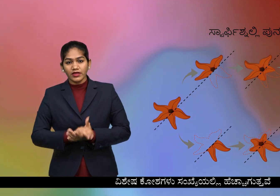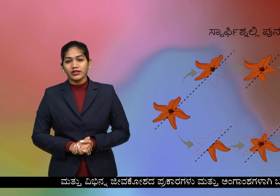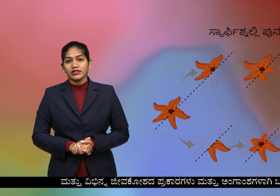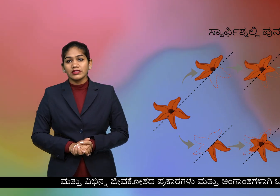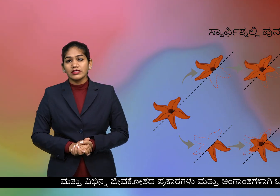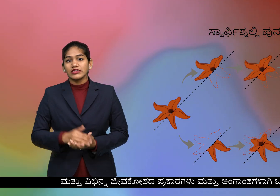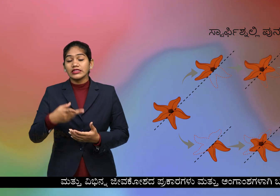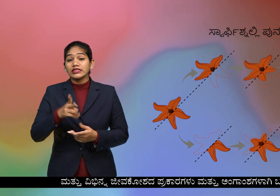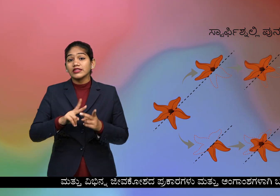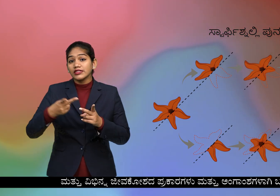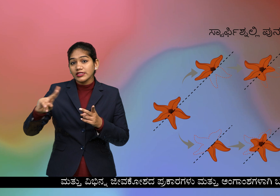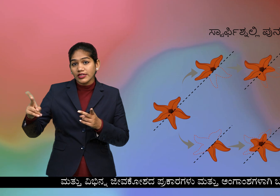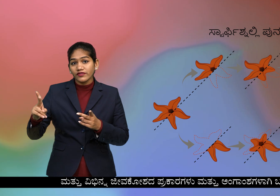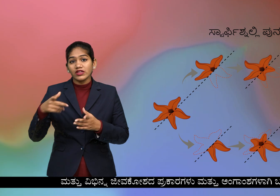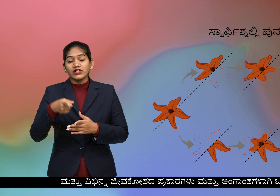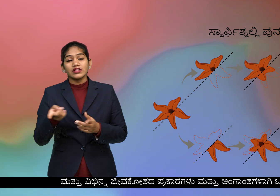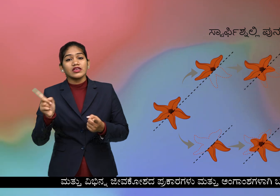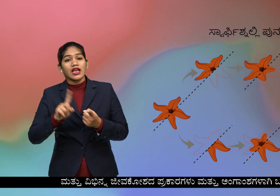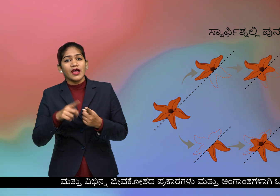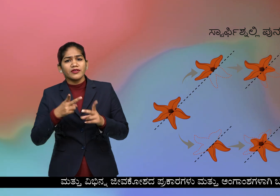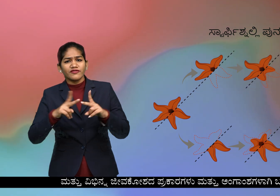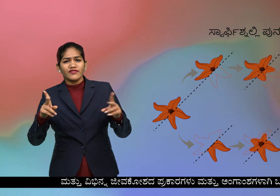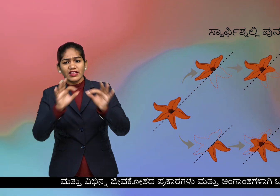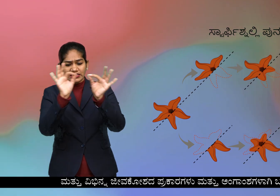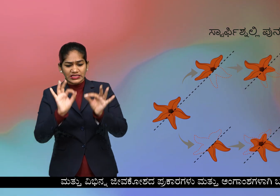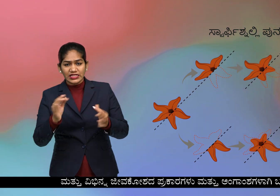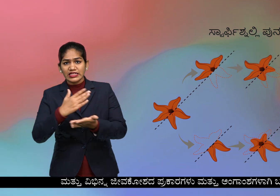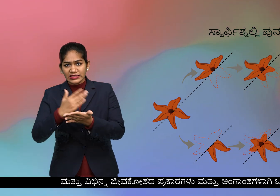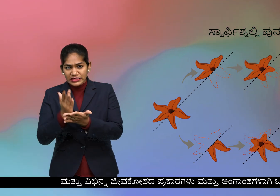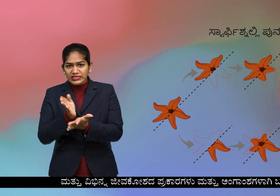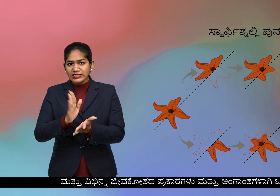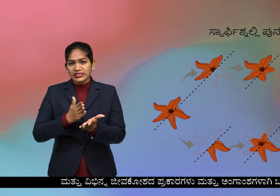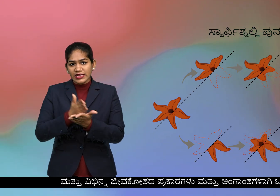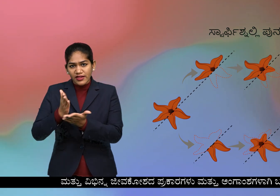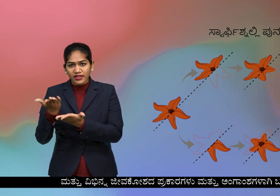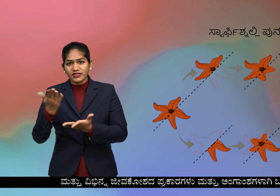ಮತ್ತು ವಿಭಿನ್ನ ಜೀವಕೋಶಗಳ ಪ್ರಕಾರಗಳು ಮತ್ತು ಅಂಗಾಂಶಗಳಾಗಿ ಬದಲಾಗುತ್ತದೆ.